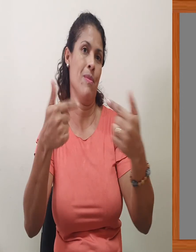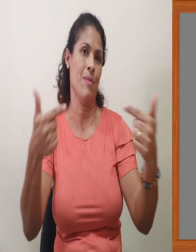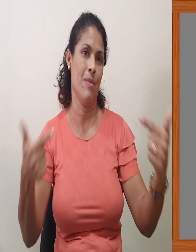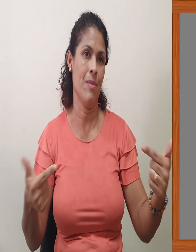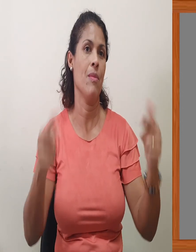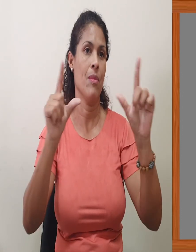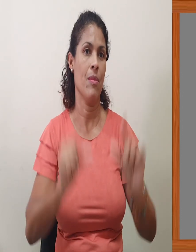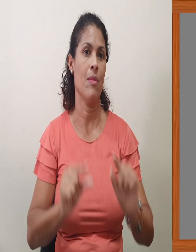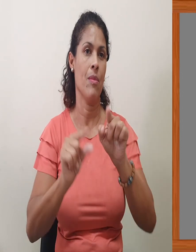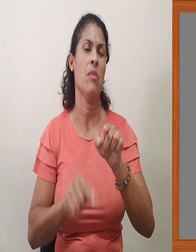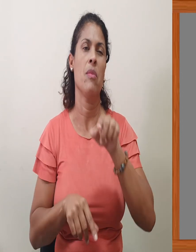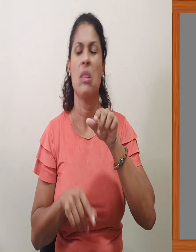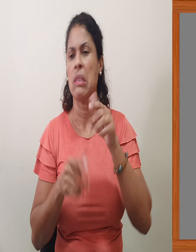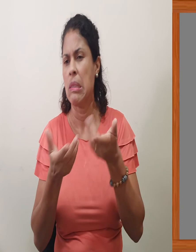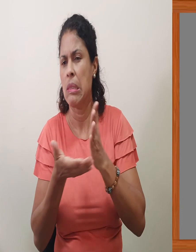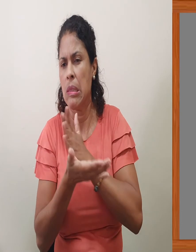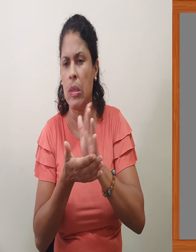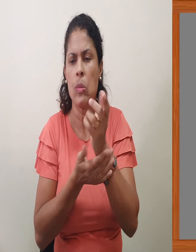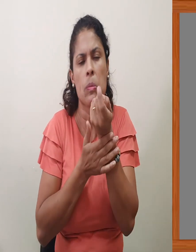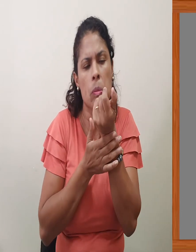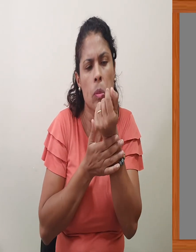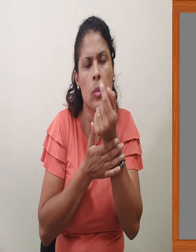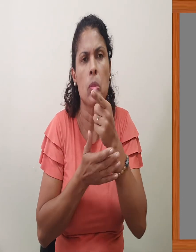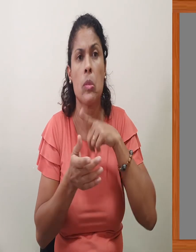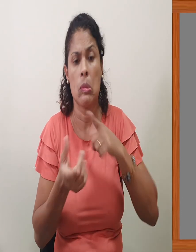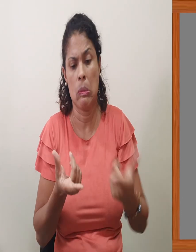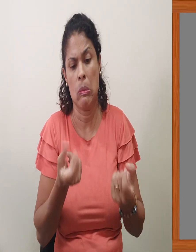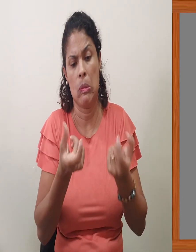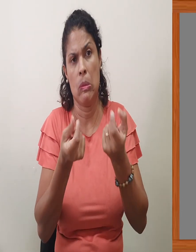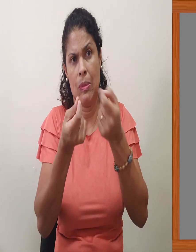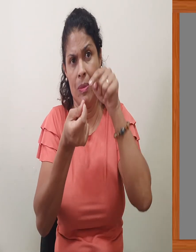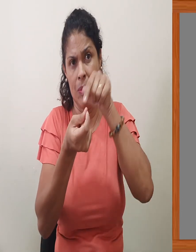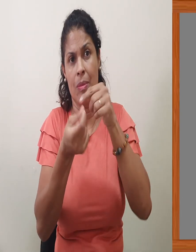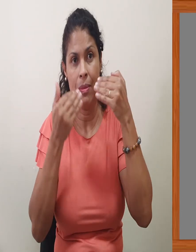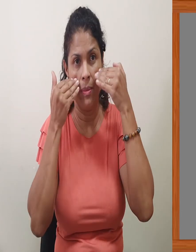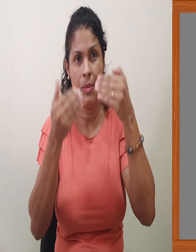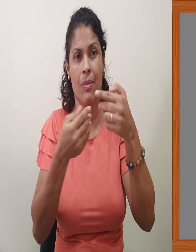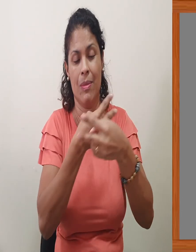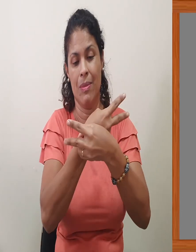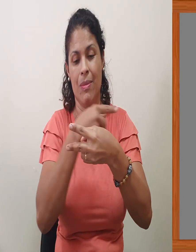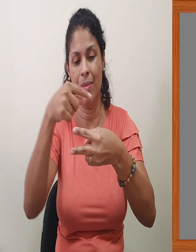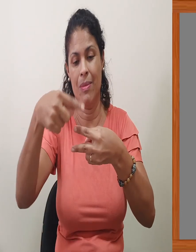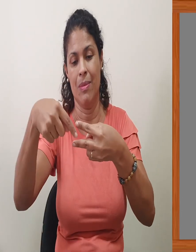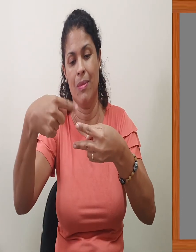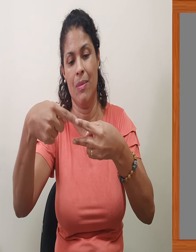A maioria das células somáticas totalmente diferenciadas não expressam telomerases. Entretanto,